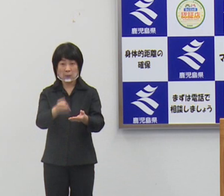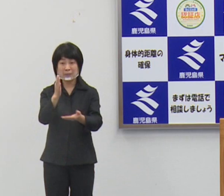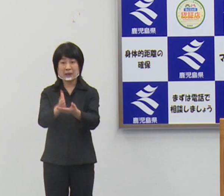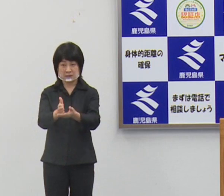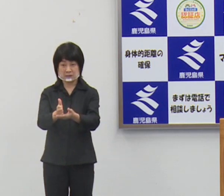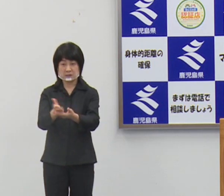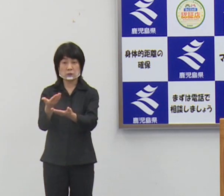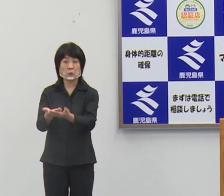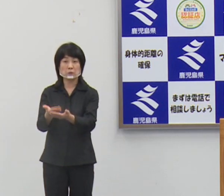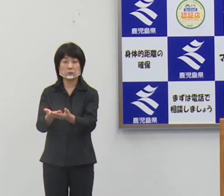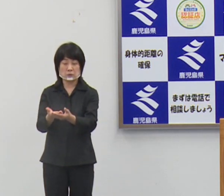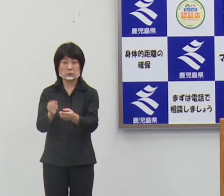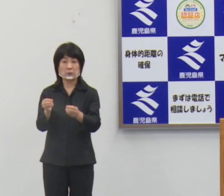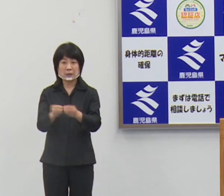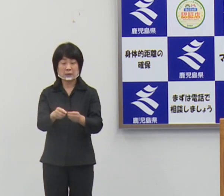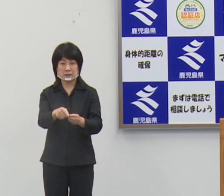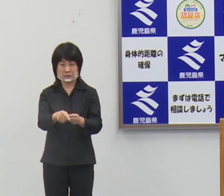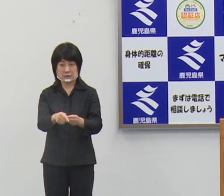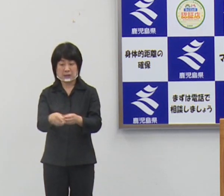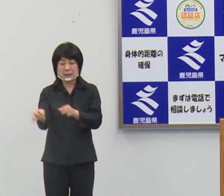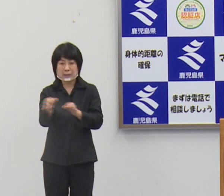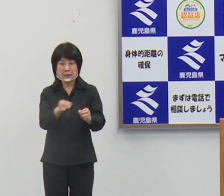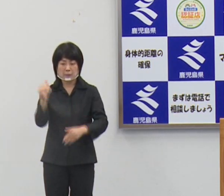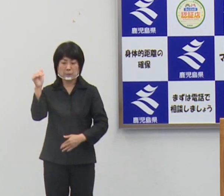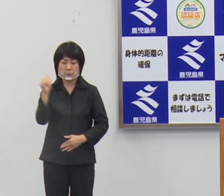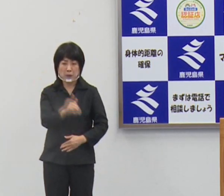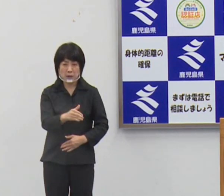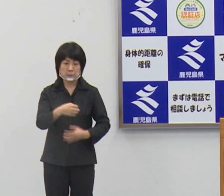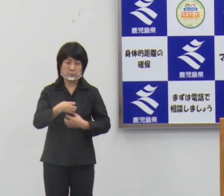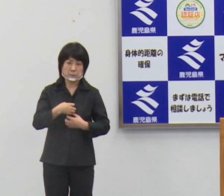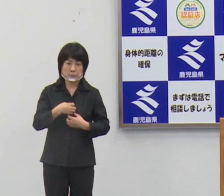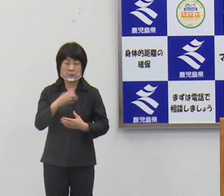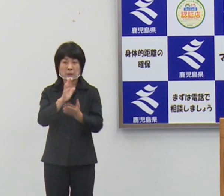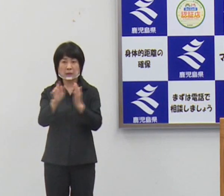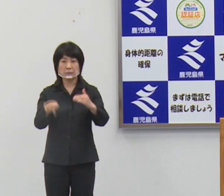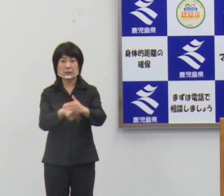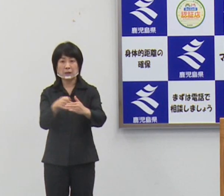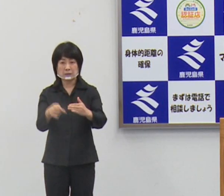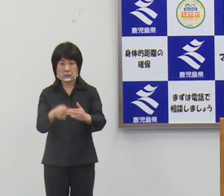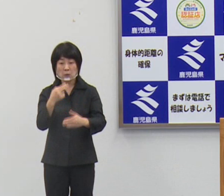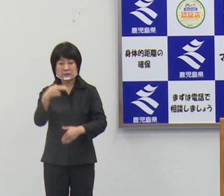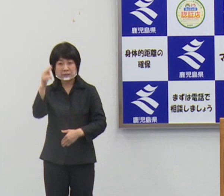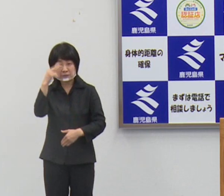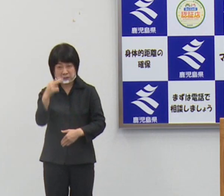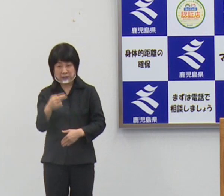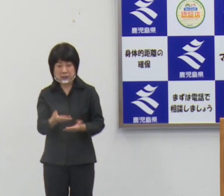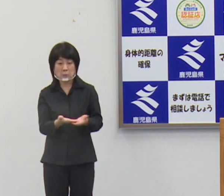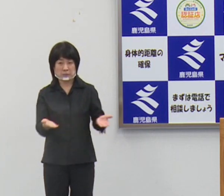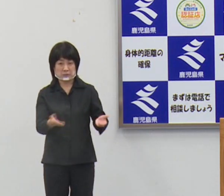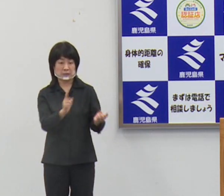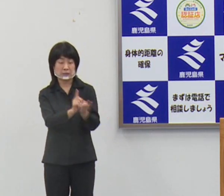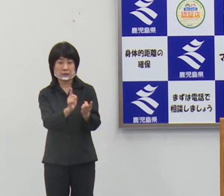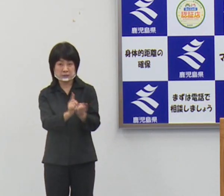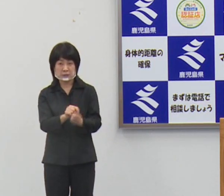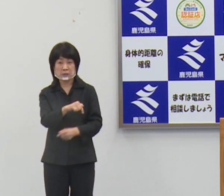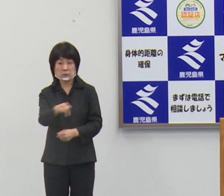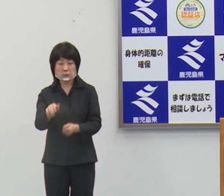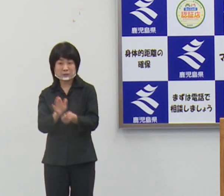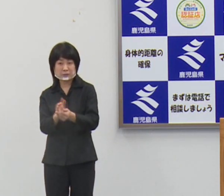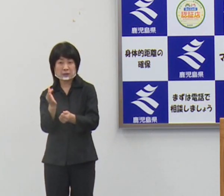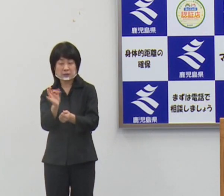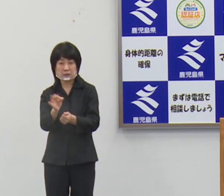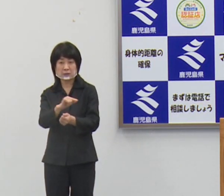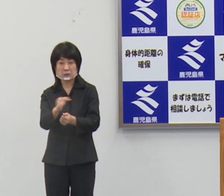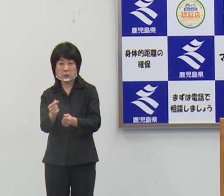い経営に甚大な影響を受けている県内の酒類販売事業者に対しこの支援金